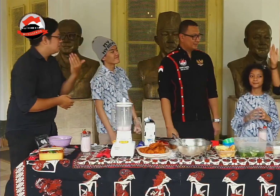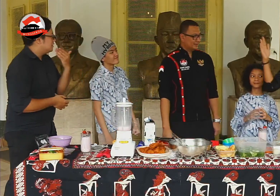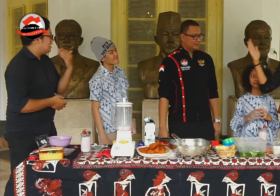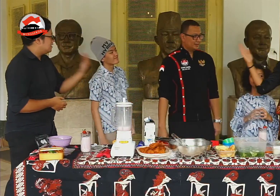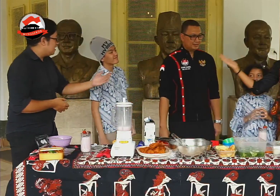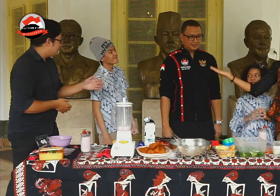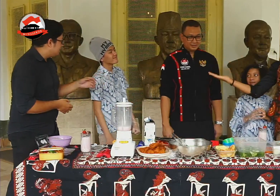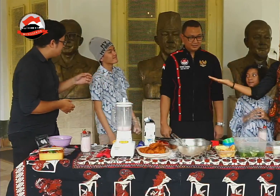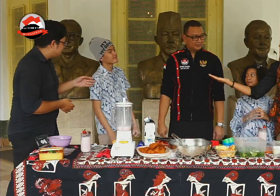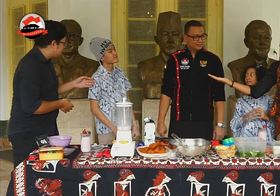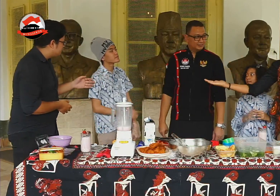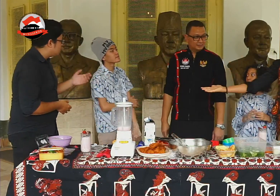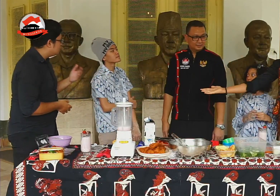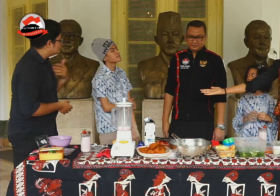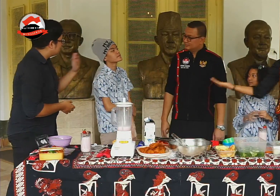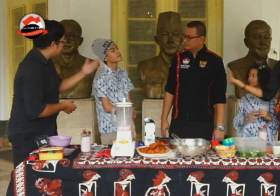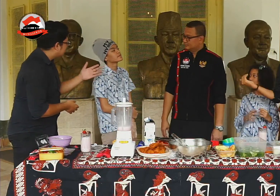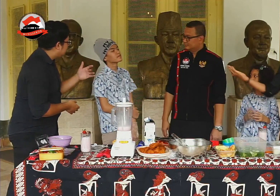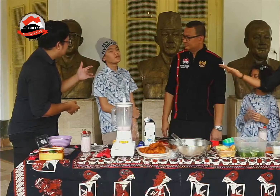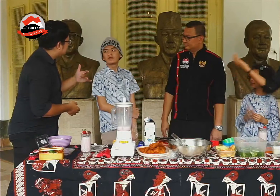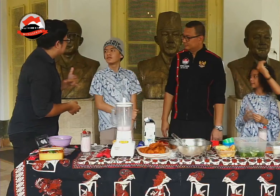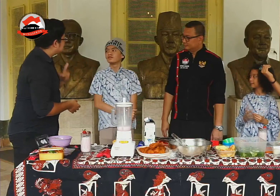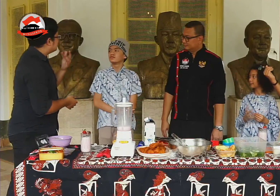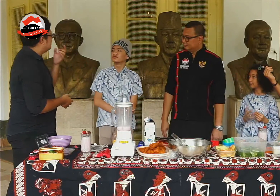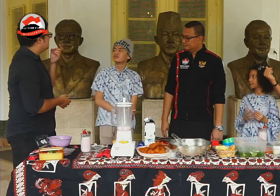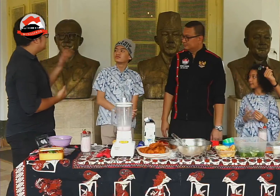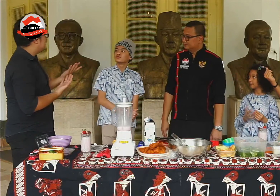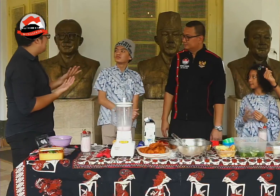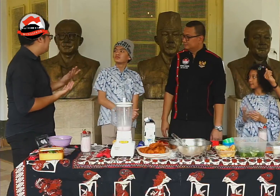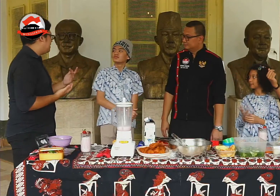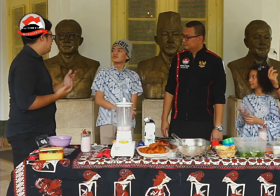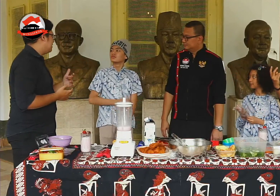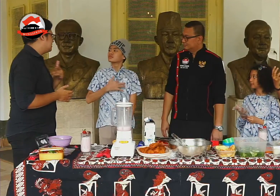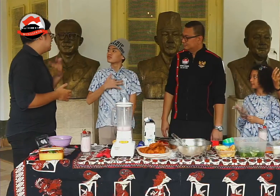masuk, kesan-pesannya apa sih dari Paul dulu mungkin?